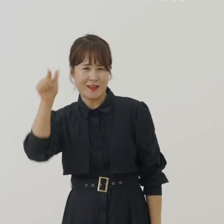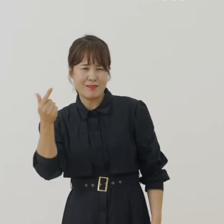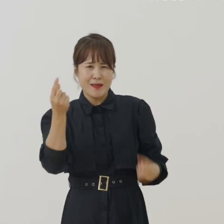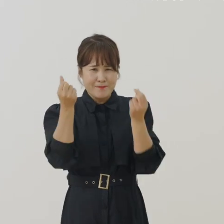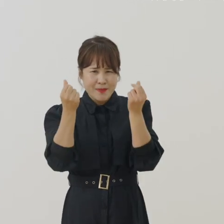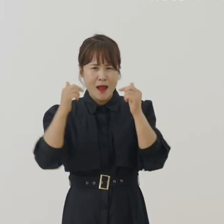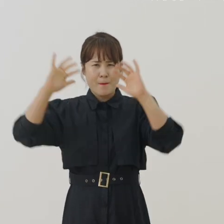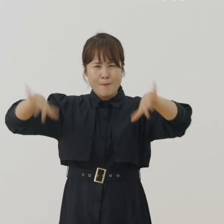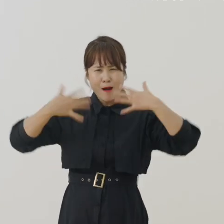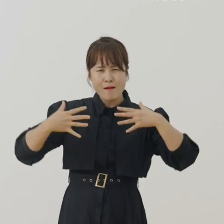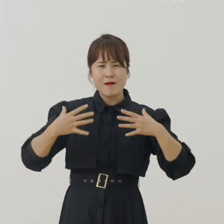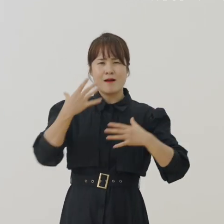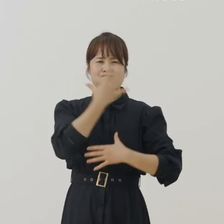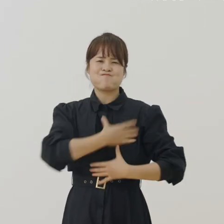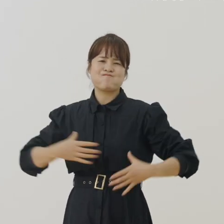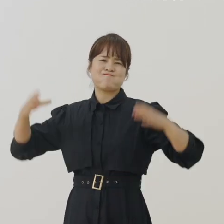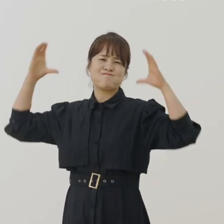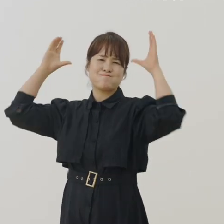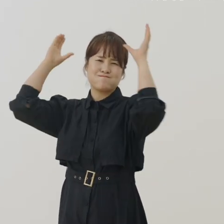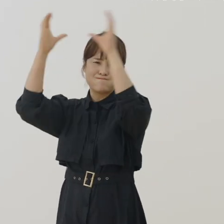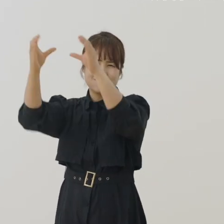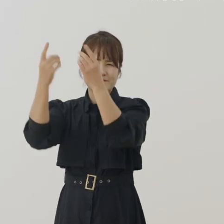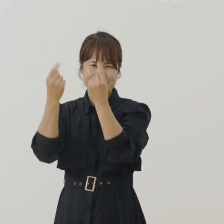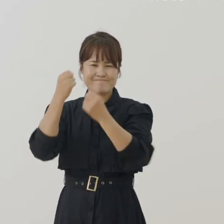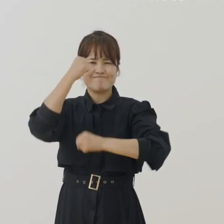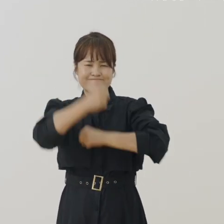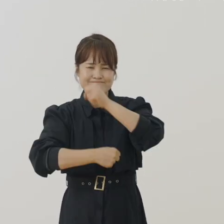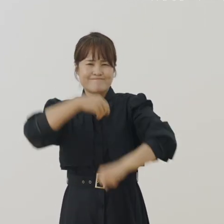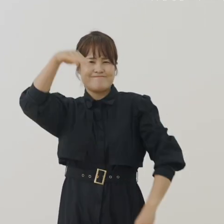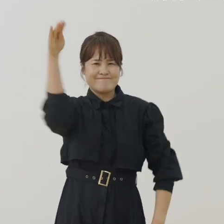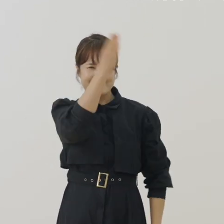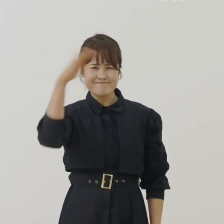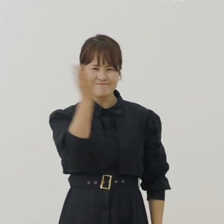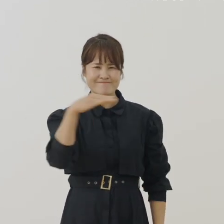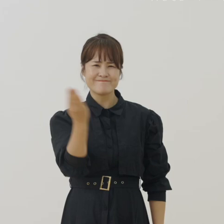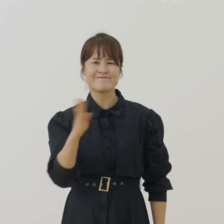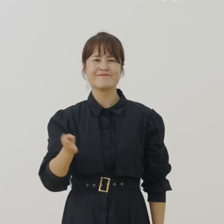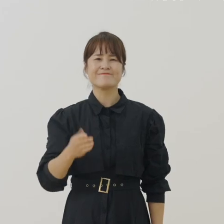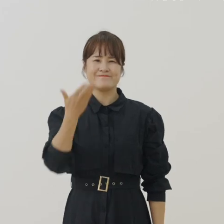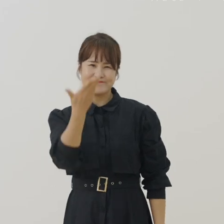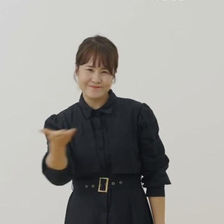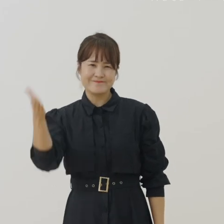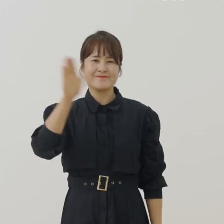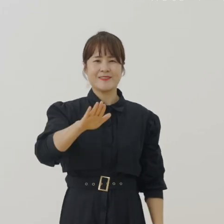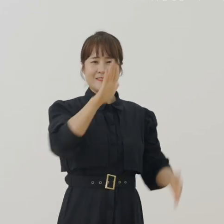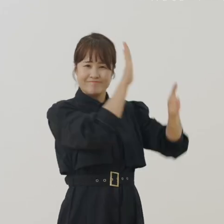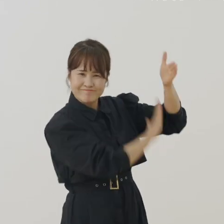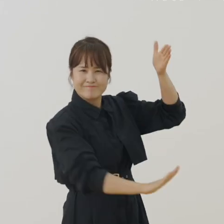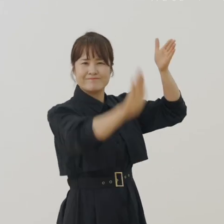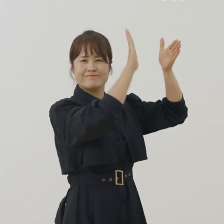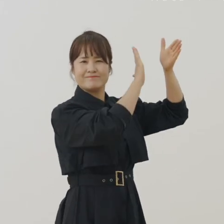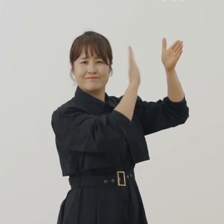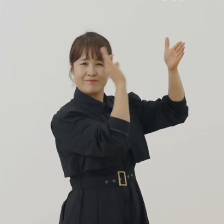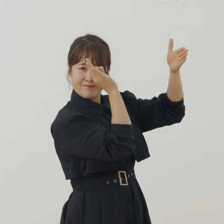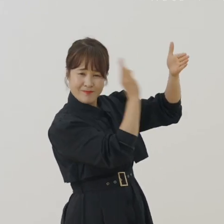정갈했던 회계의 점과 선들은 마치 바람의 섭리에 몸을 맡긴 듯 자유롭게 춤을 춥니다.